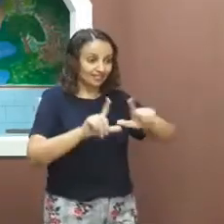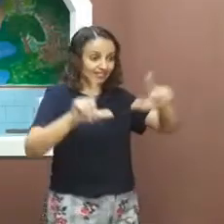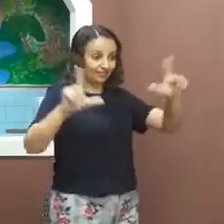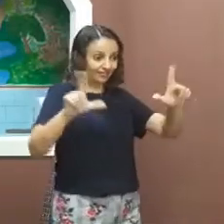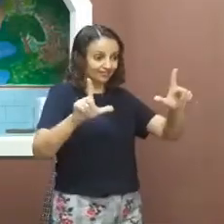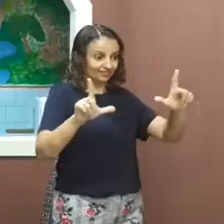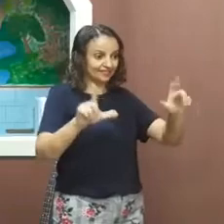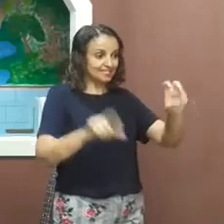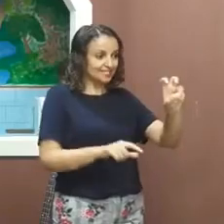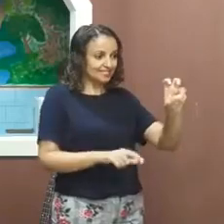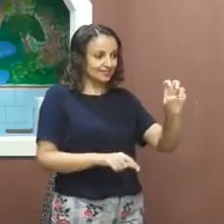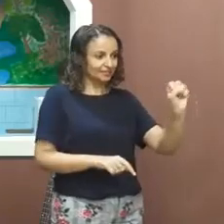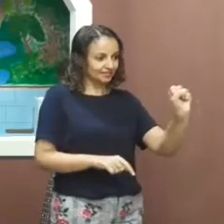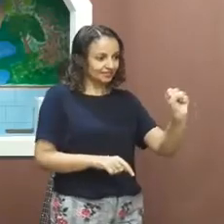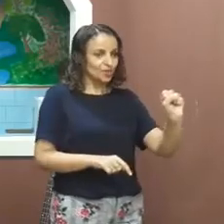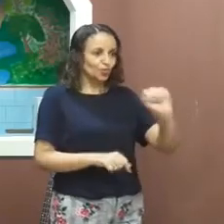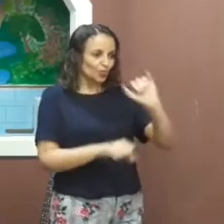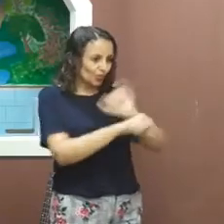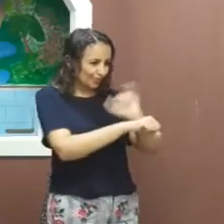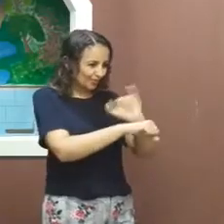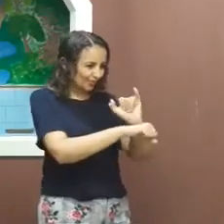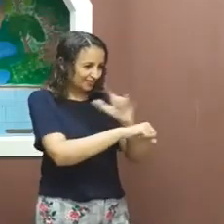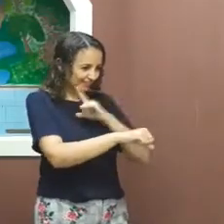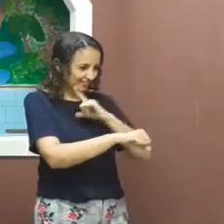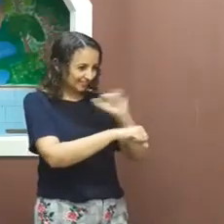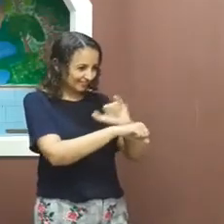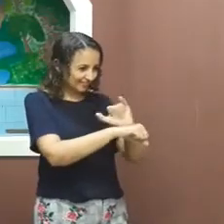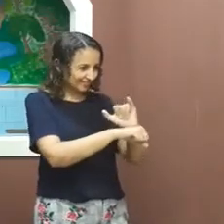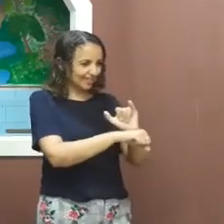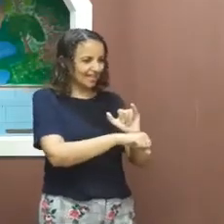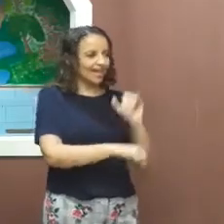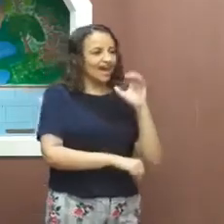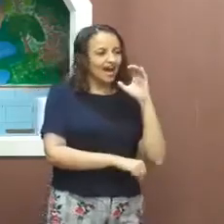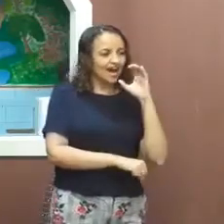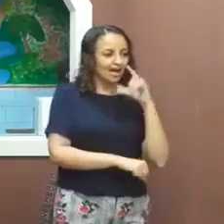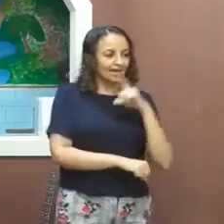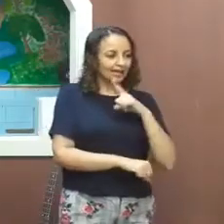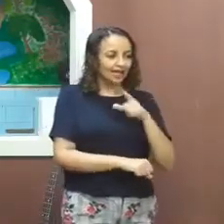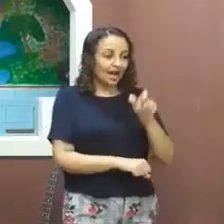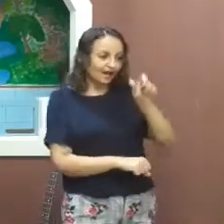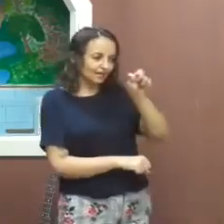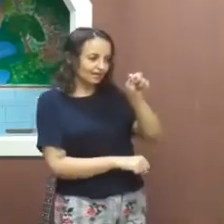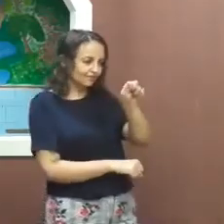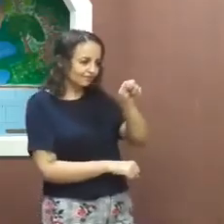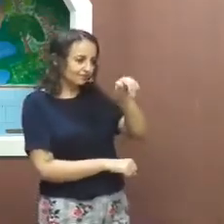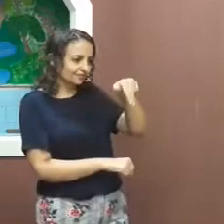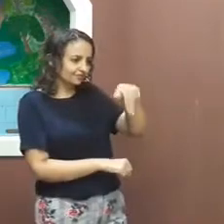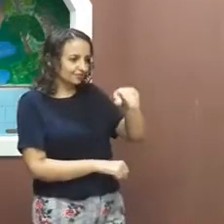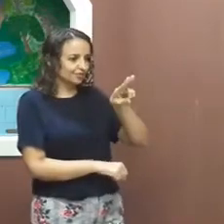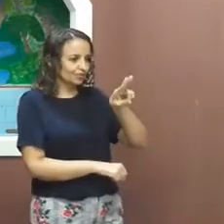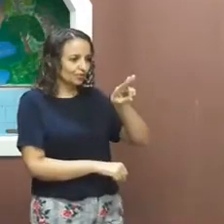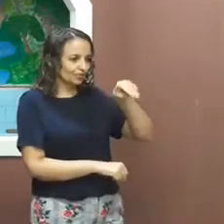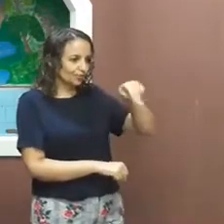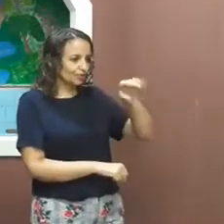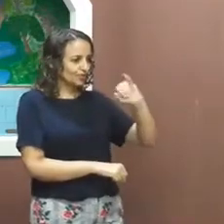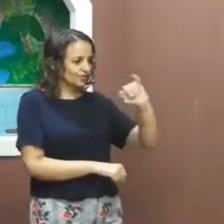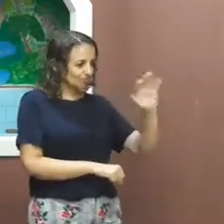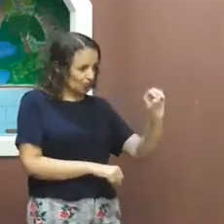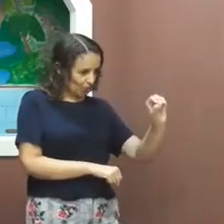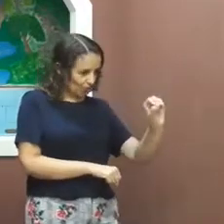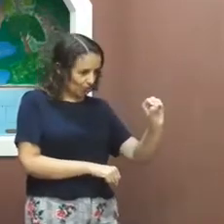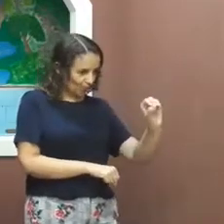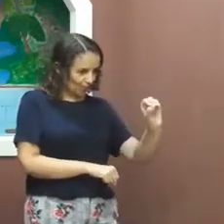5 segundos lá do YouTube, que hoje o pessoal que vê aquilo lá, televisão, quem está fazendo propaganda na televisão está queimando dinheiro, não presta para nada,